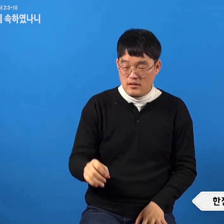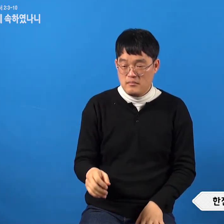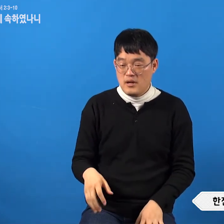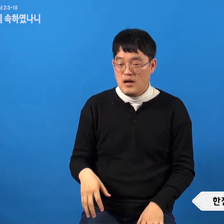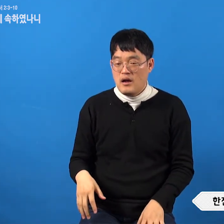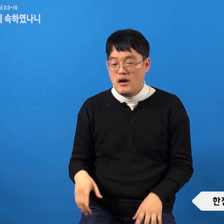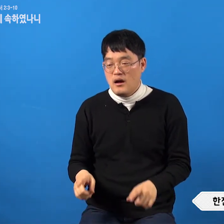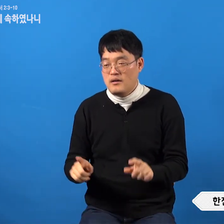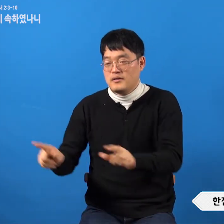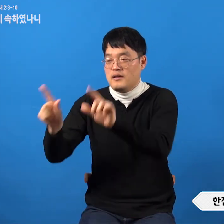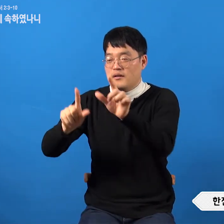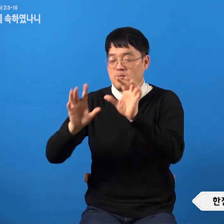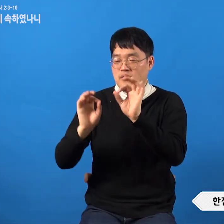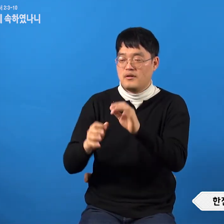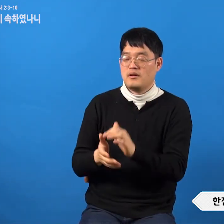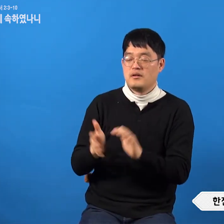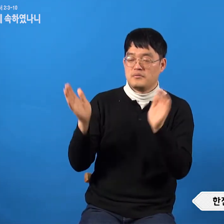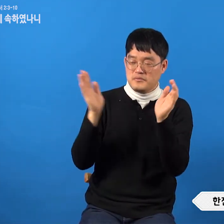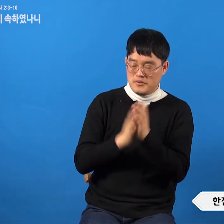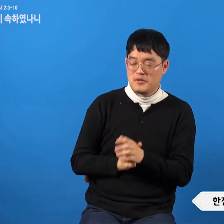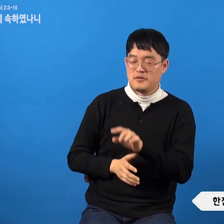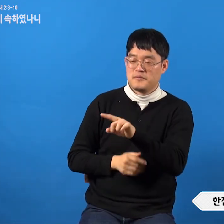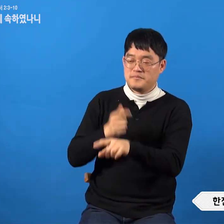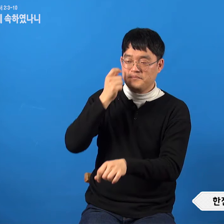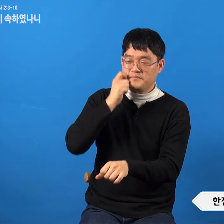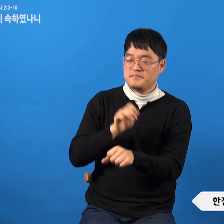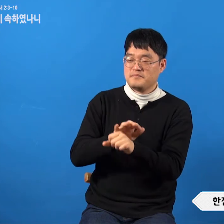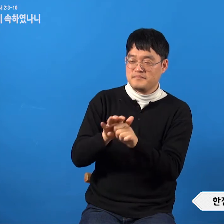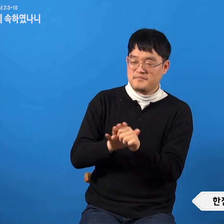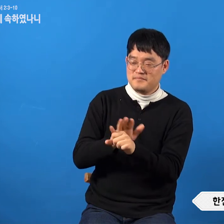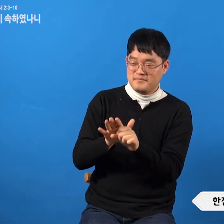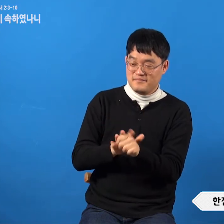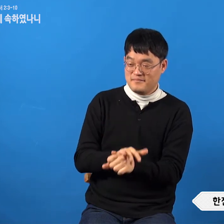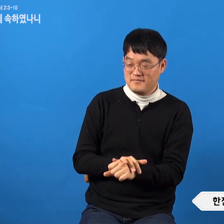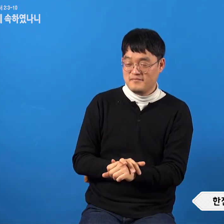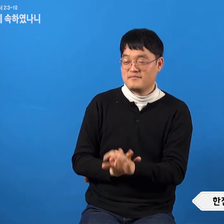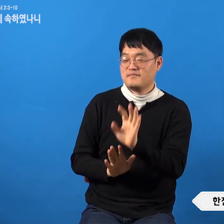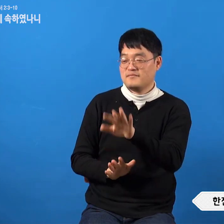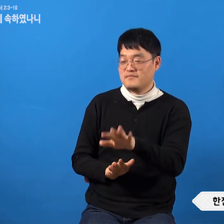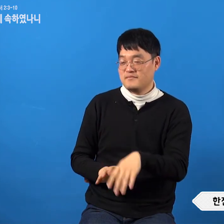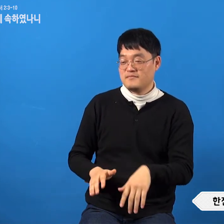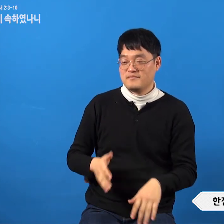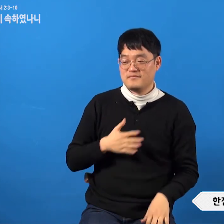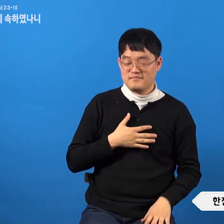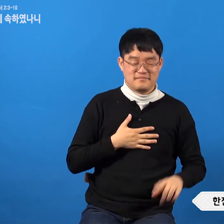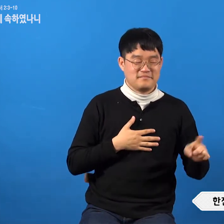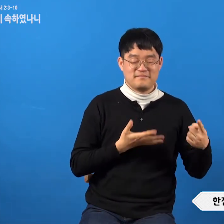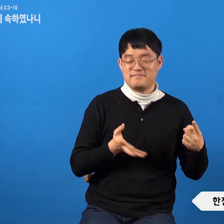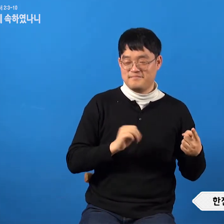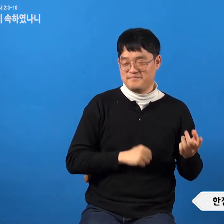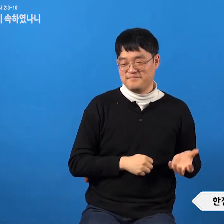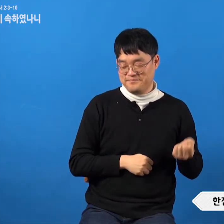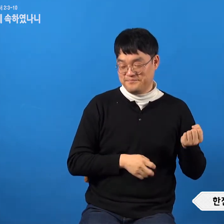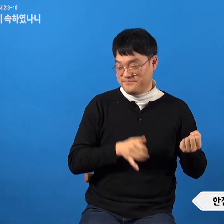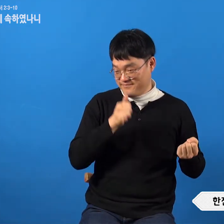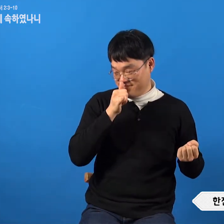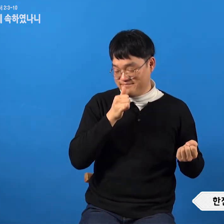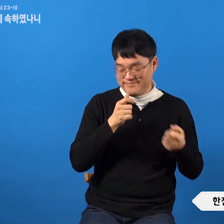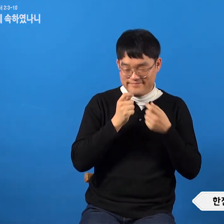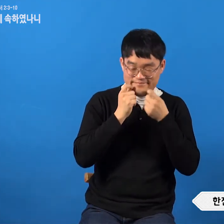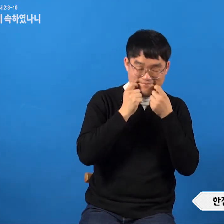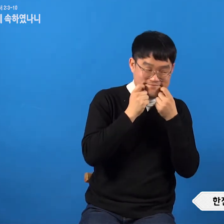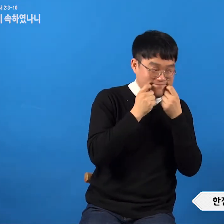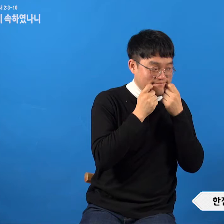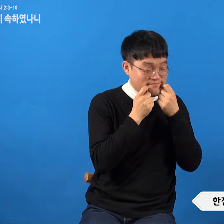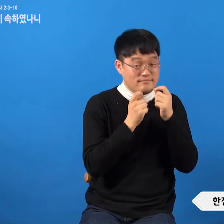떠는 사람 보면 아이고 참 불쌍한 인간들아, 다 초월한 눈으로 그걸 바라보지 않겠습니까?